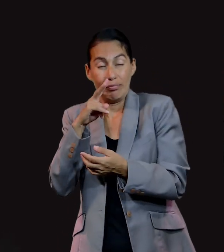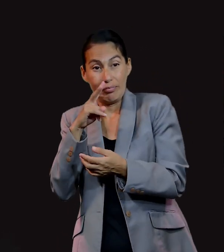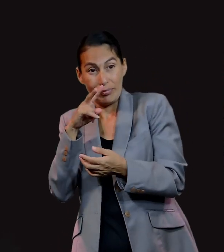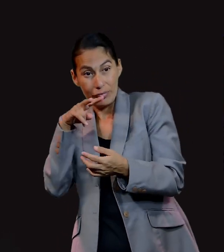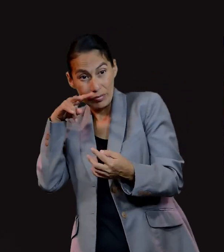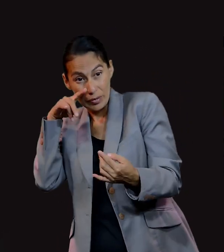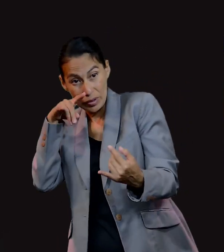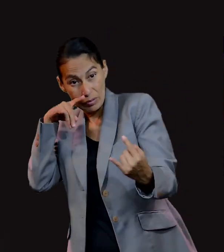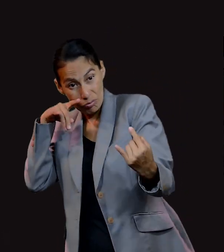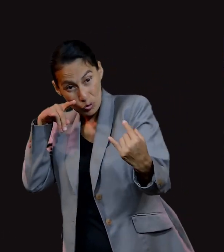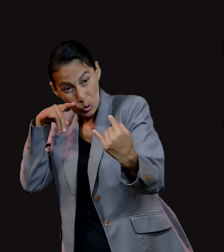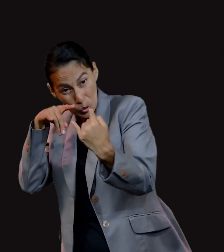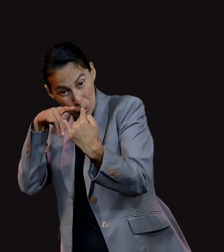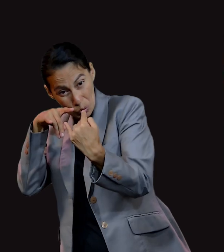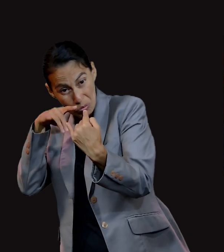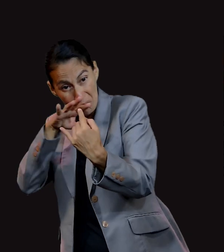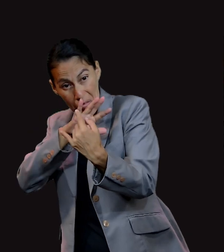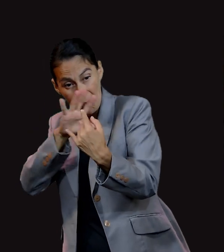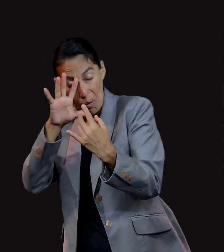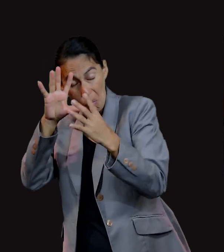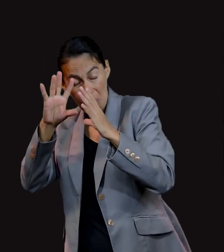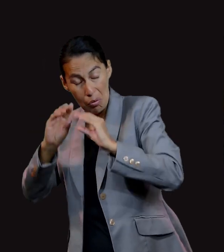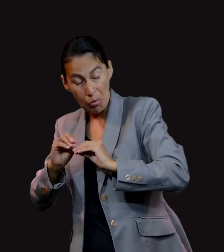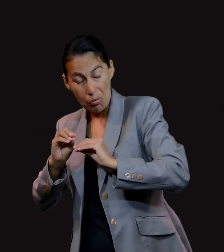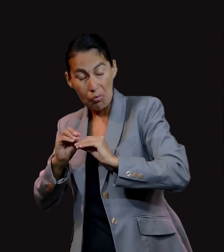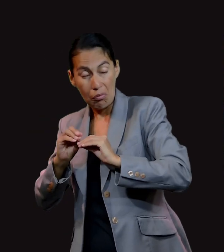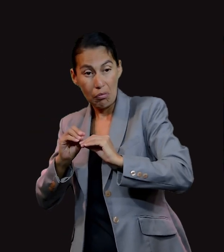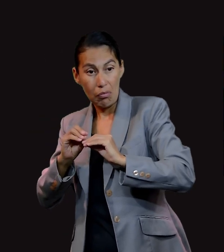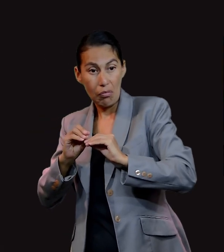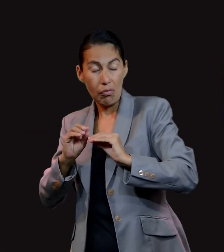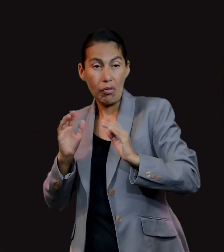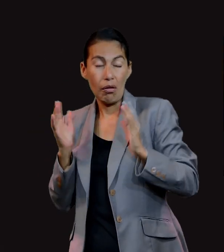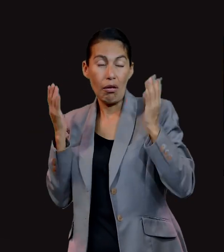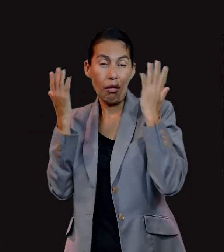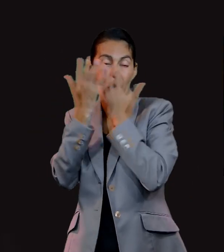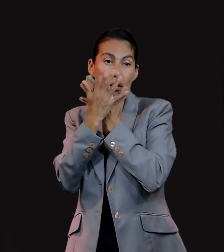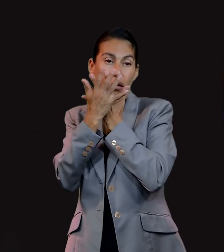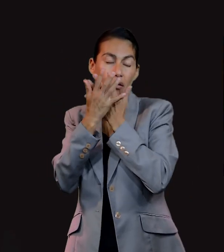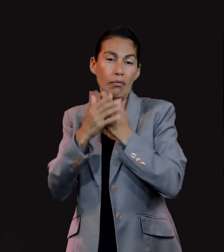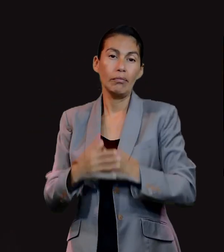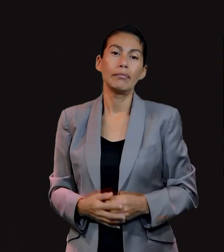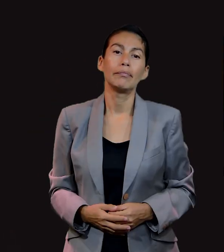de nada más sino que quedé en ese momento entré en show y